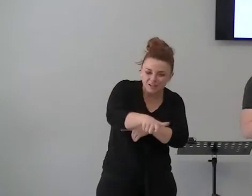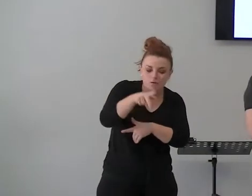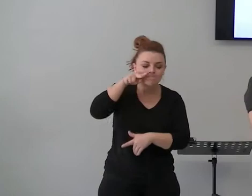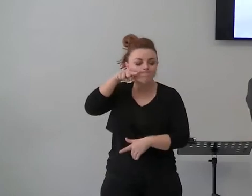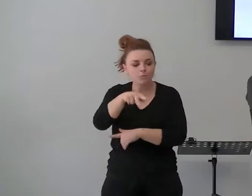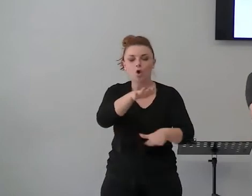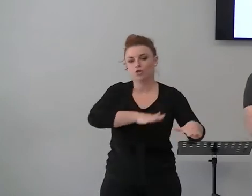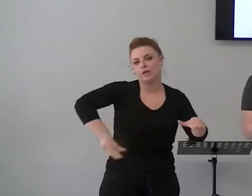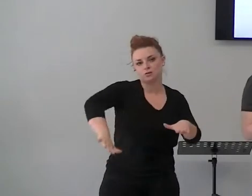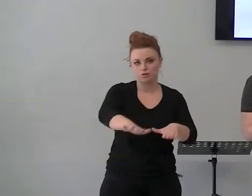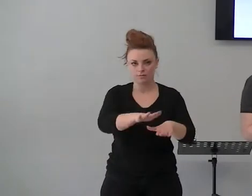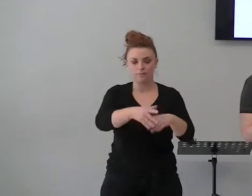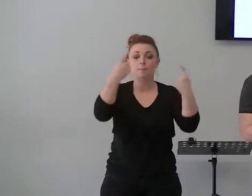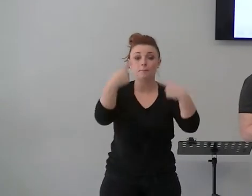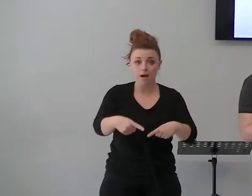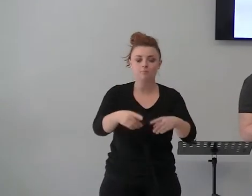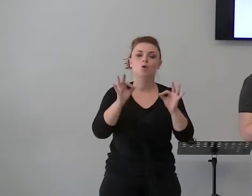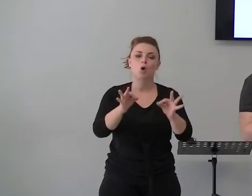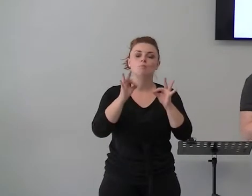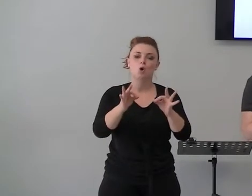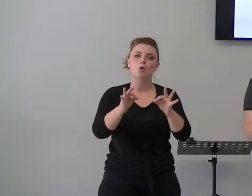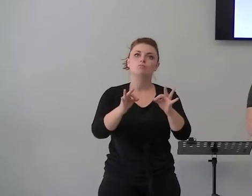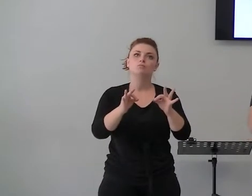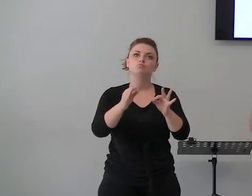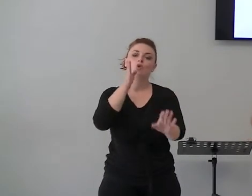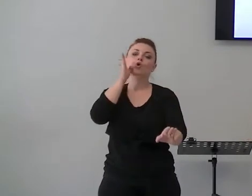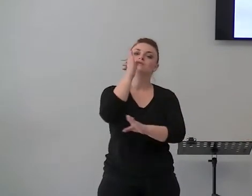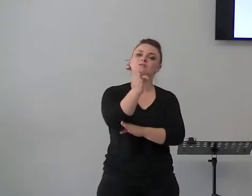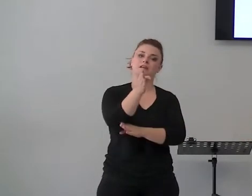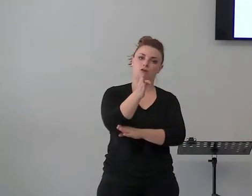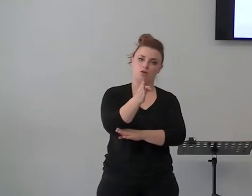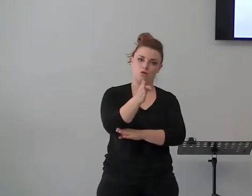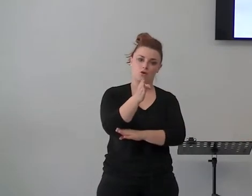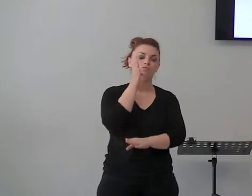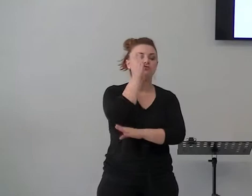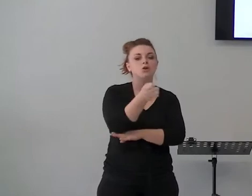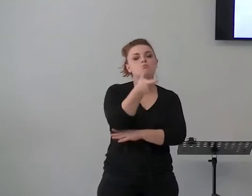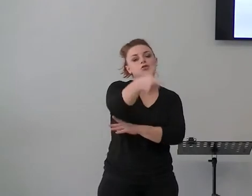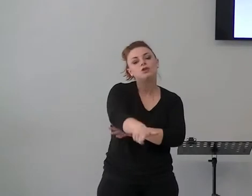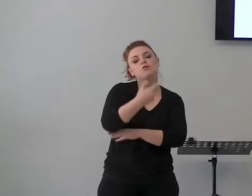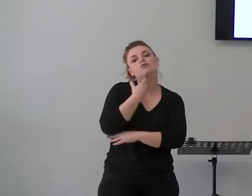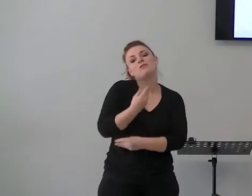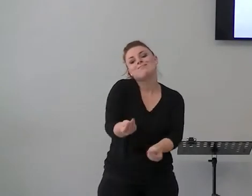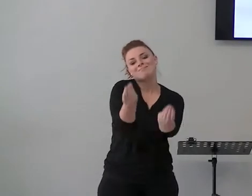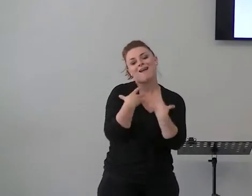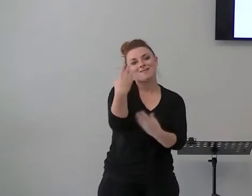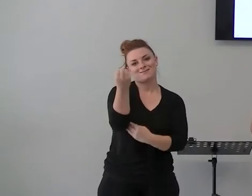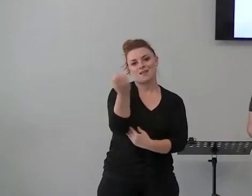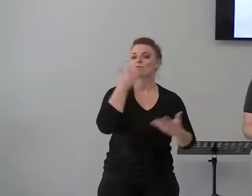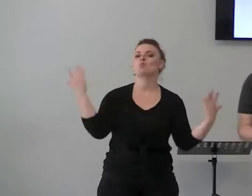È una parabola vivente. È una storia che ci insegna qualcosa.